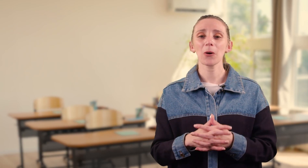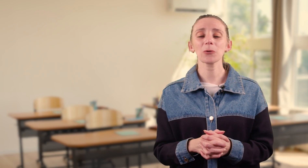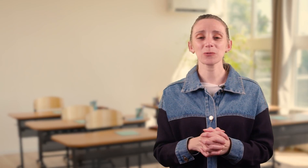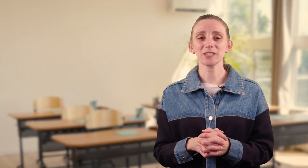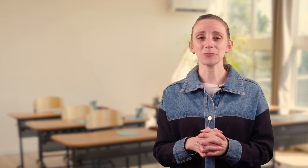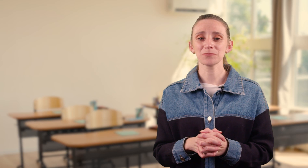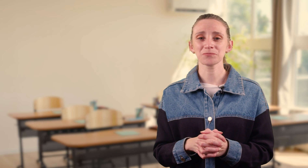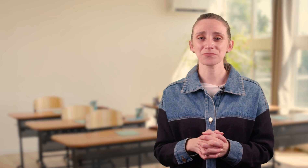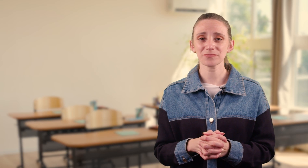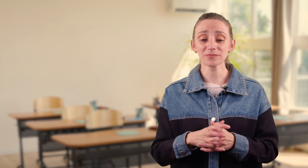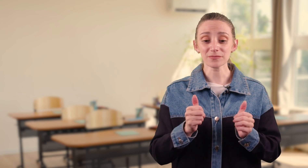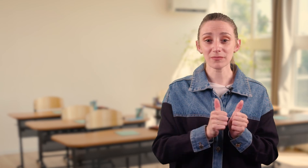On continue.